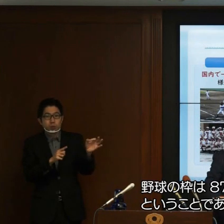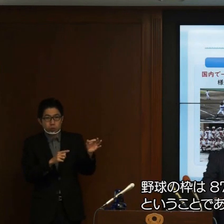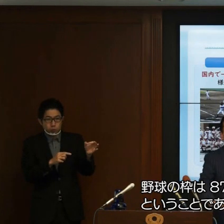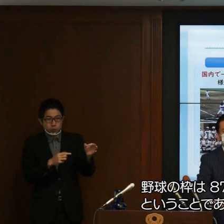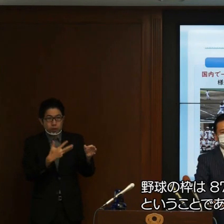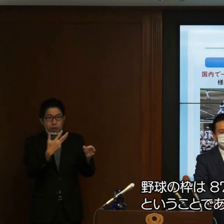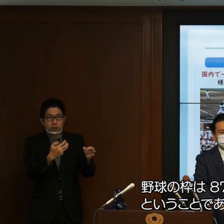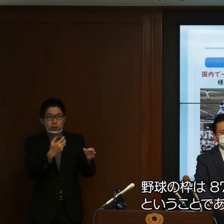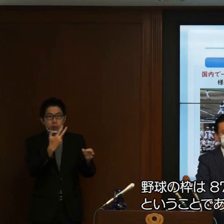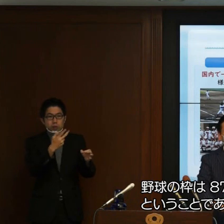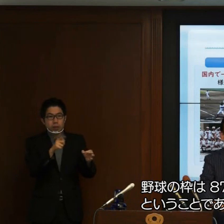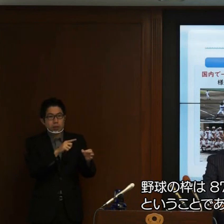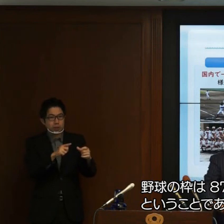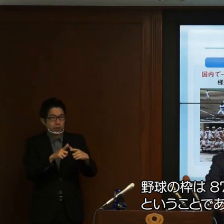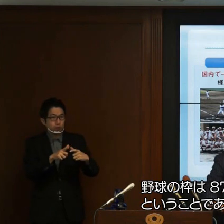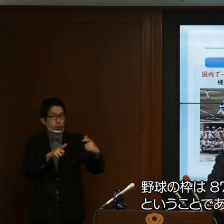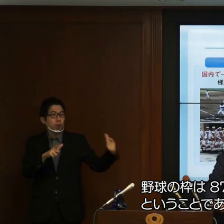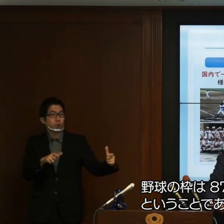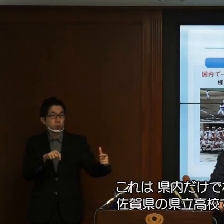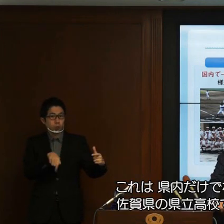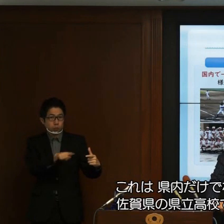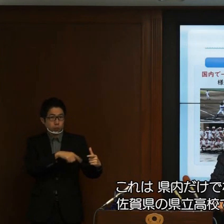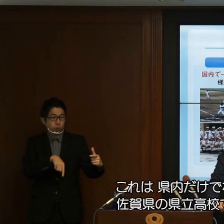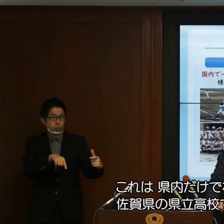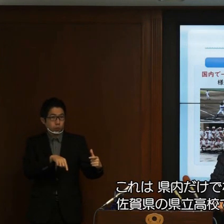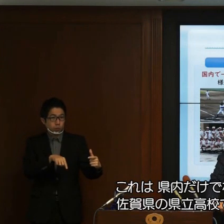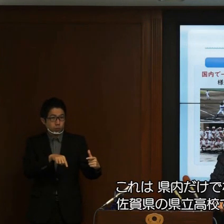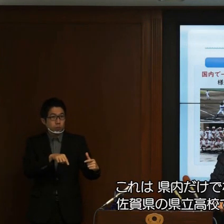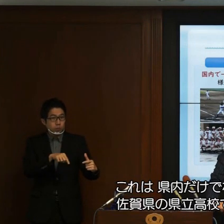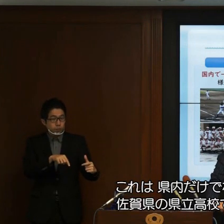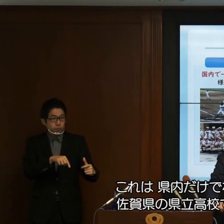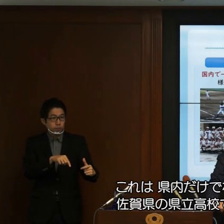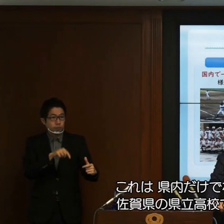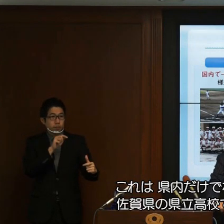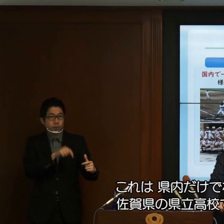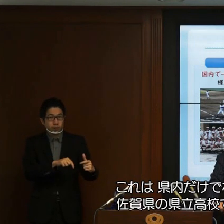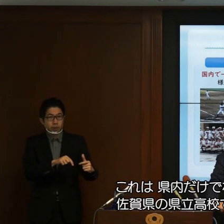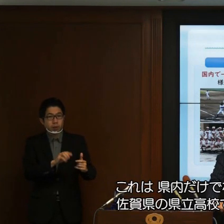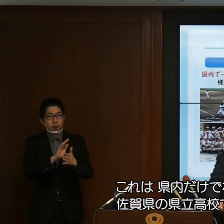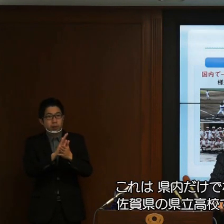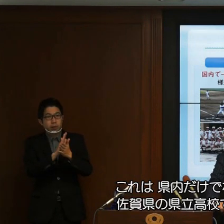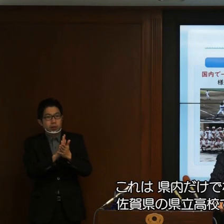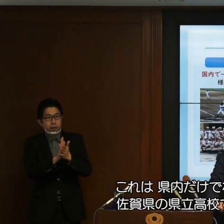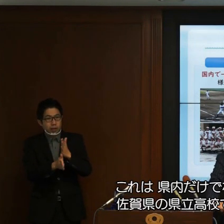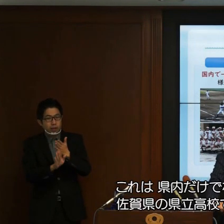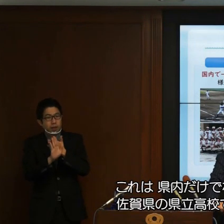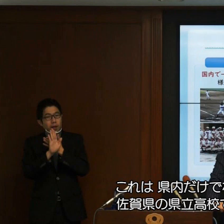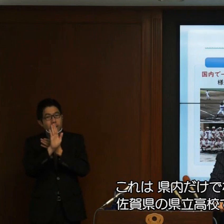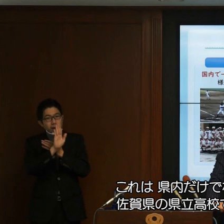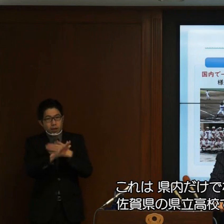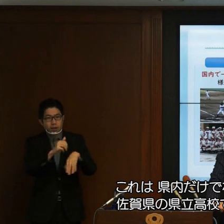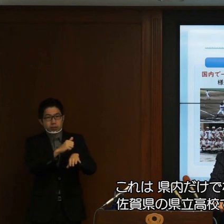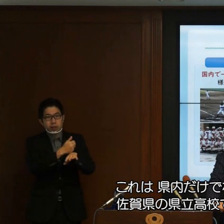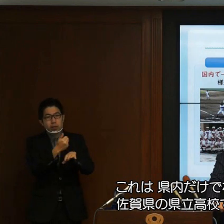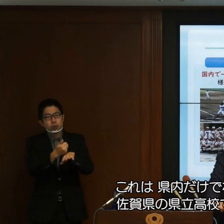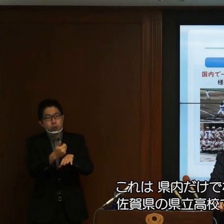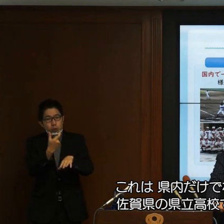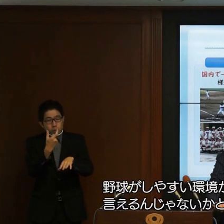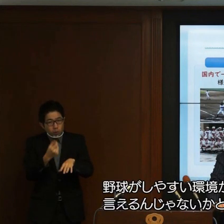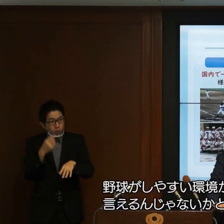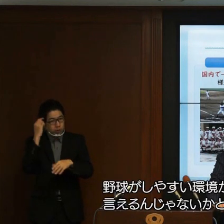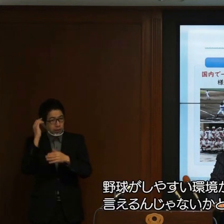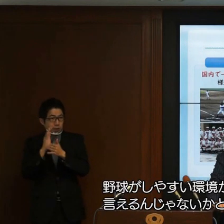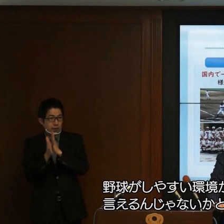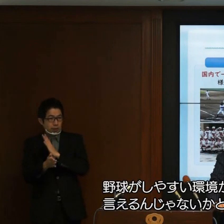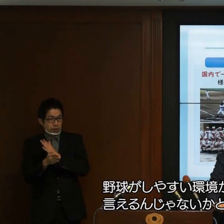87名もアップするということでありますので、これは県内だけでなく、県外の選手も佐賀県の県立高